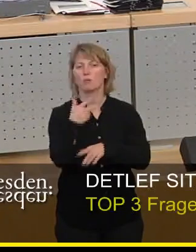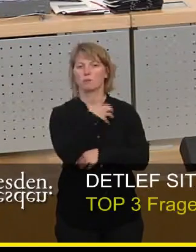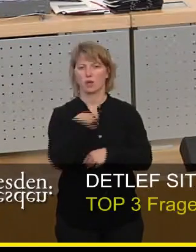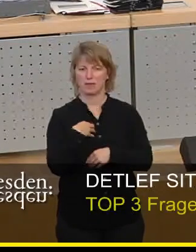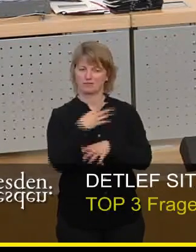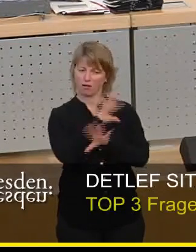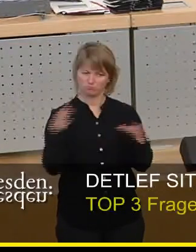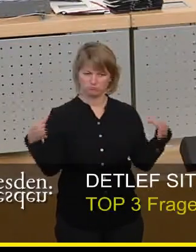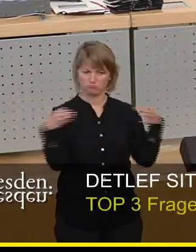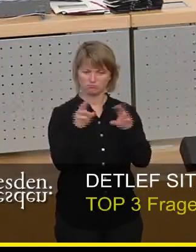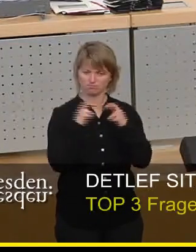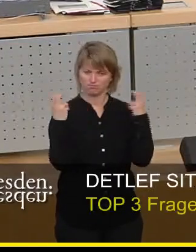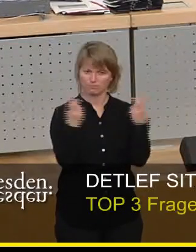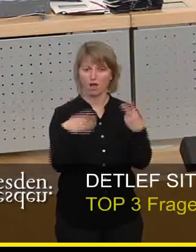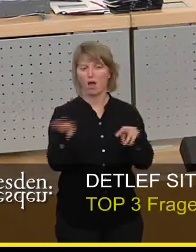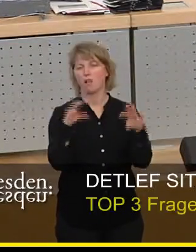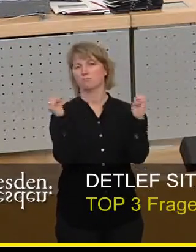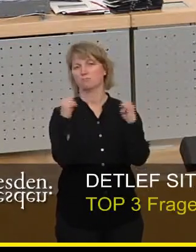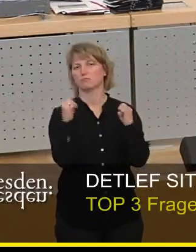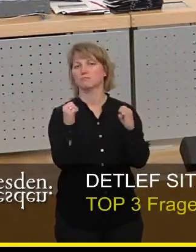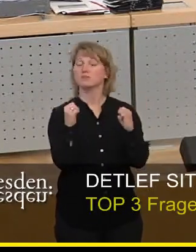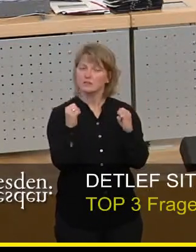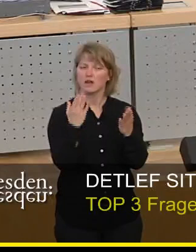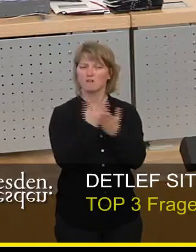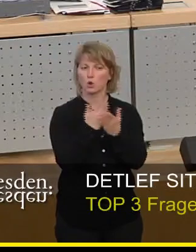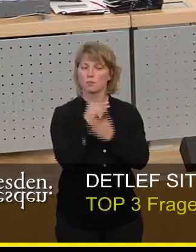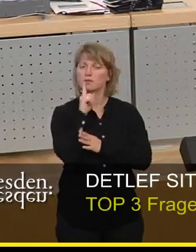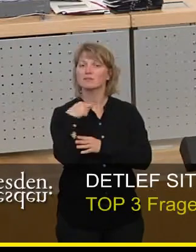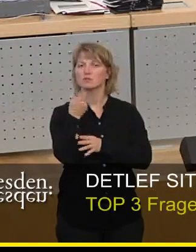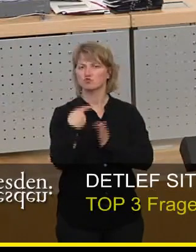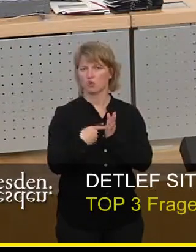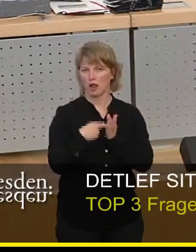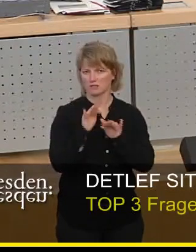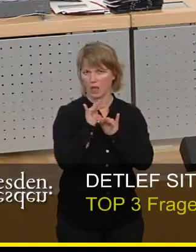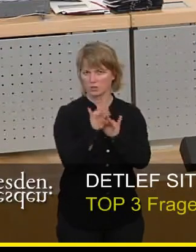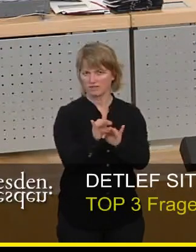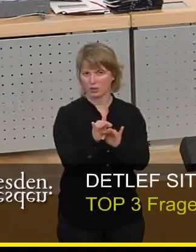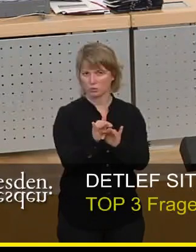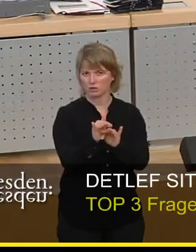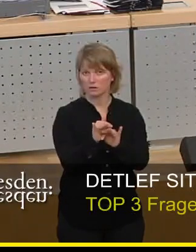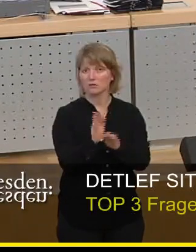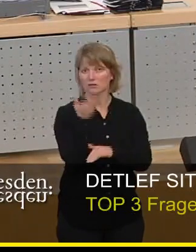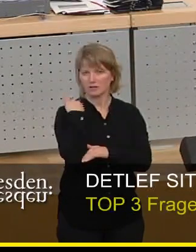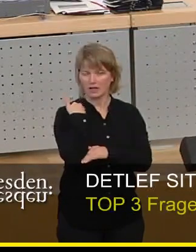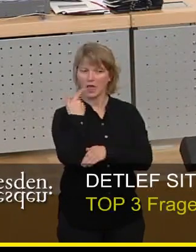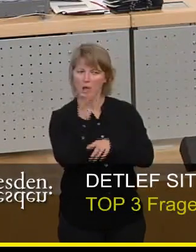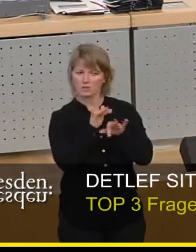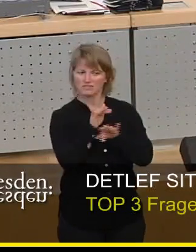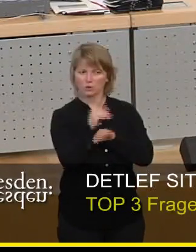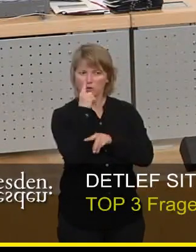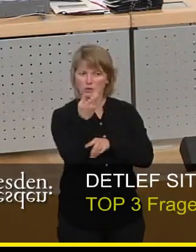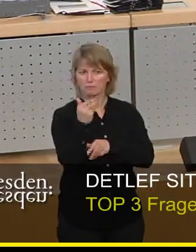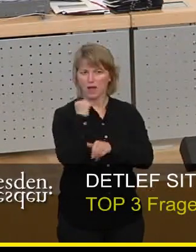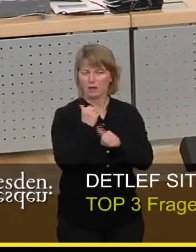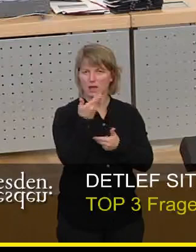sich einvernehmlich dahingehend verständigt, insbesondere vor dem Hintergrund der steuerlichen Auswirkungen der einzelnen zu untersuchenden Varianten externe Beratungsleistungen in